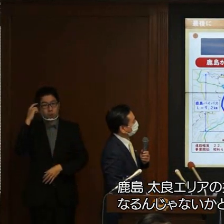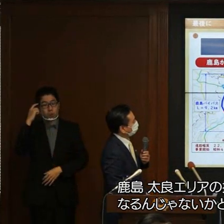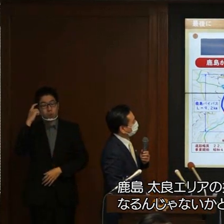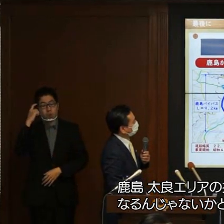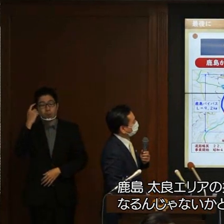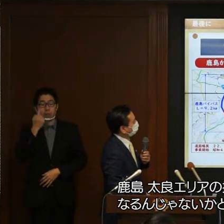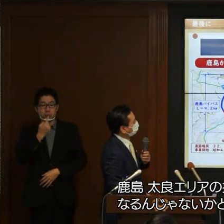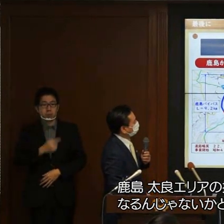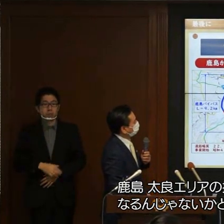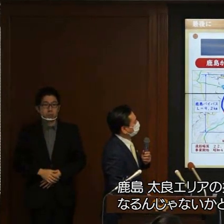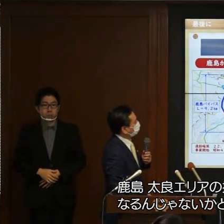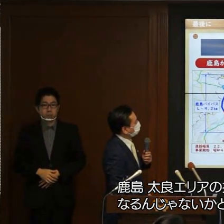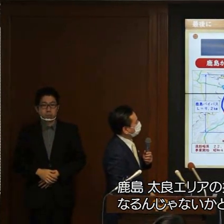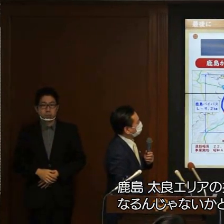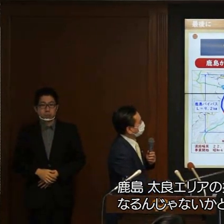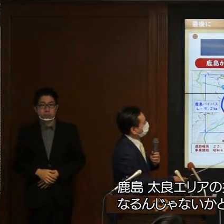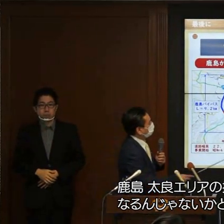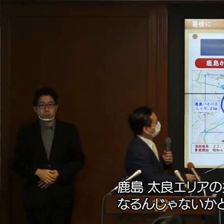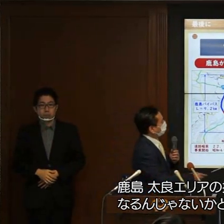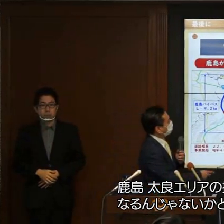し、